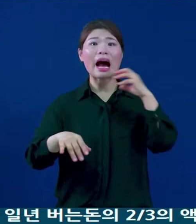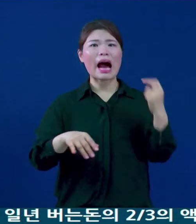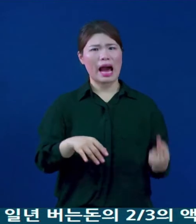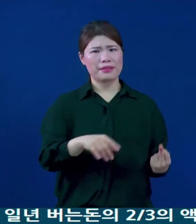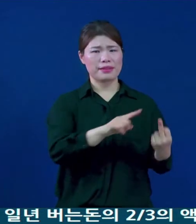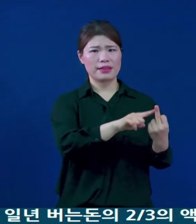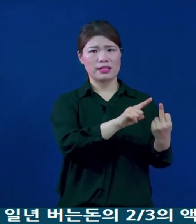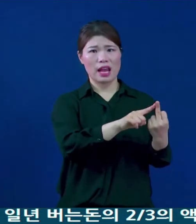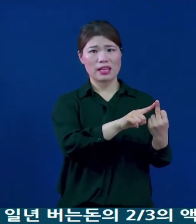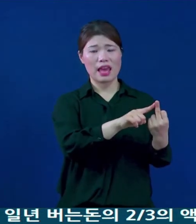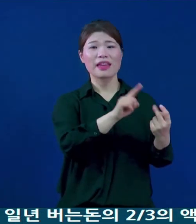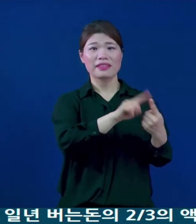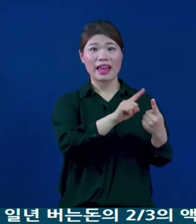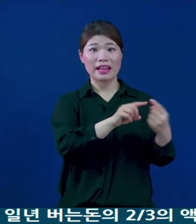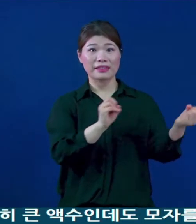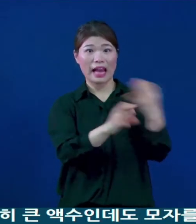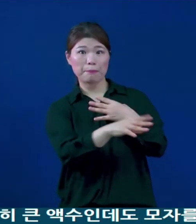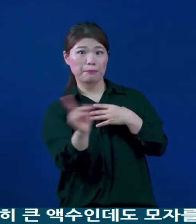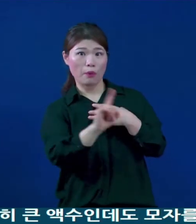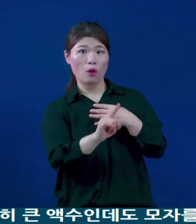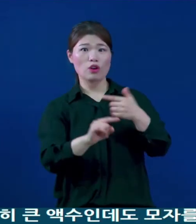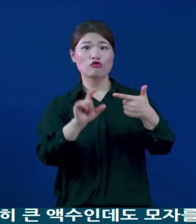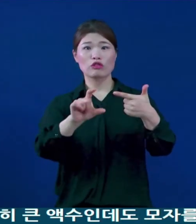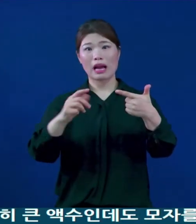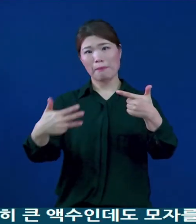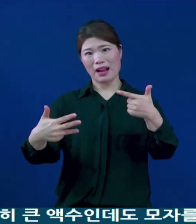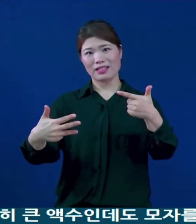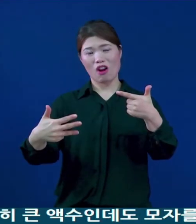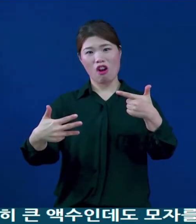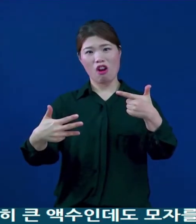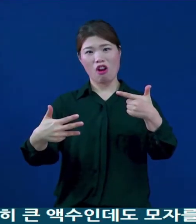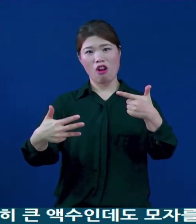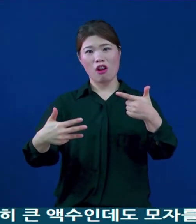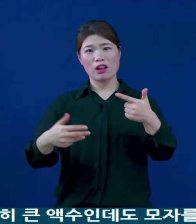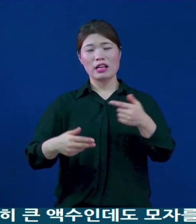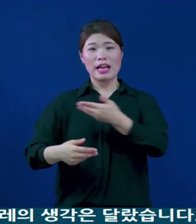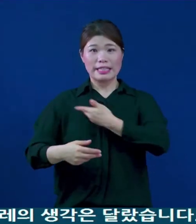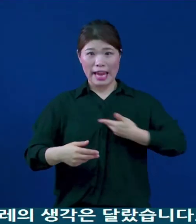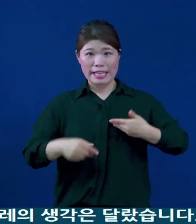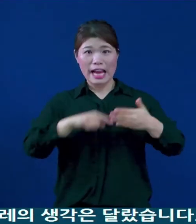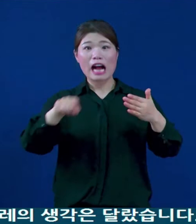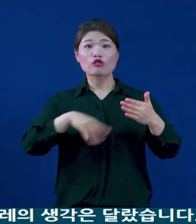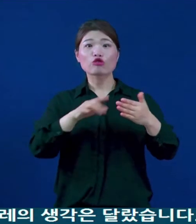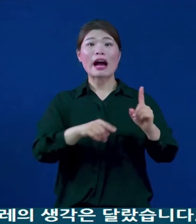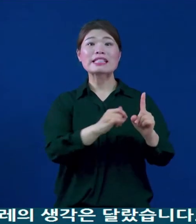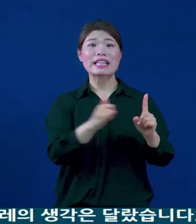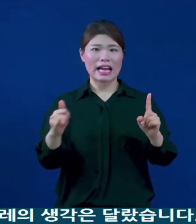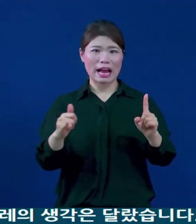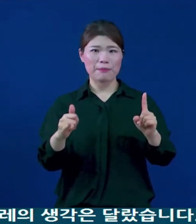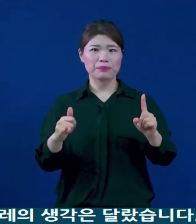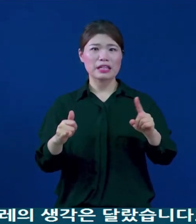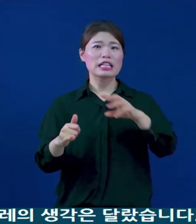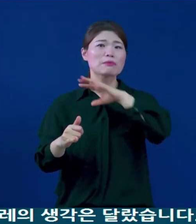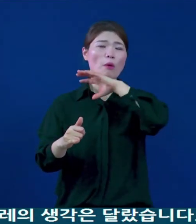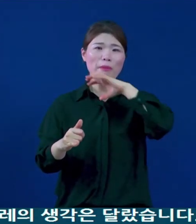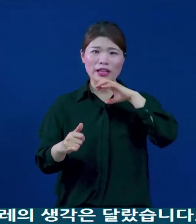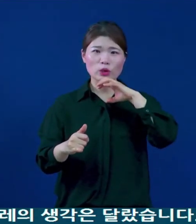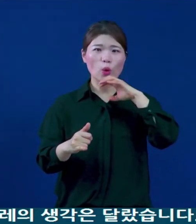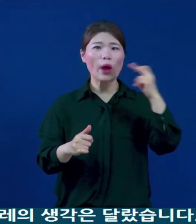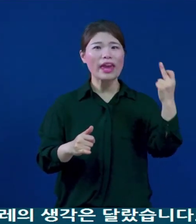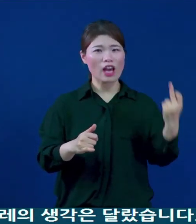안드레의 신앙이 나오는 거죠. 8절입니다. 제자 중 하나 곧 시몬 베드로의